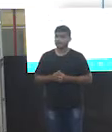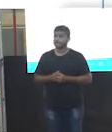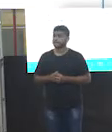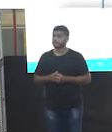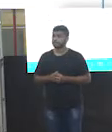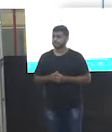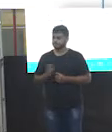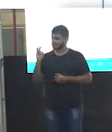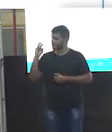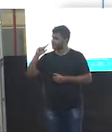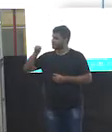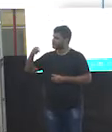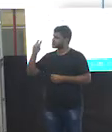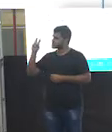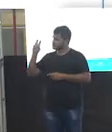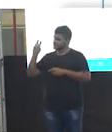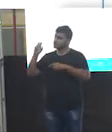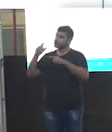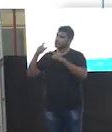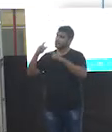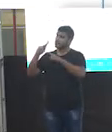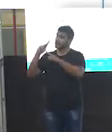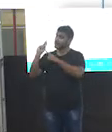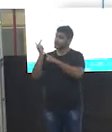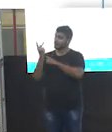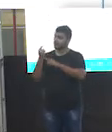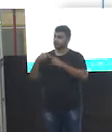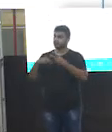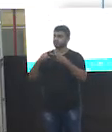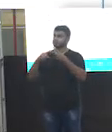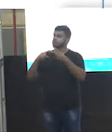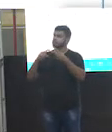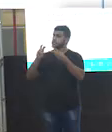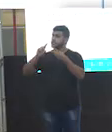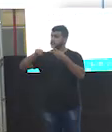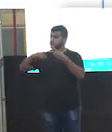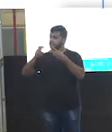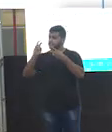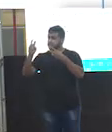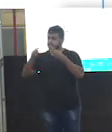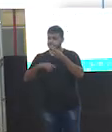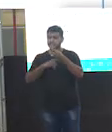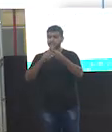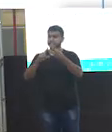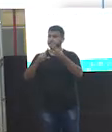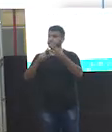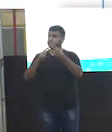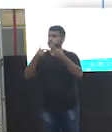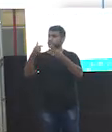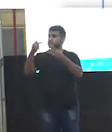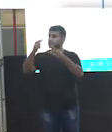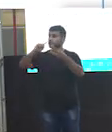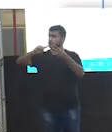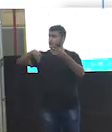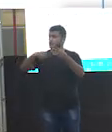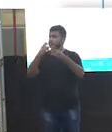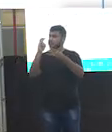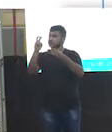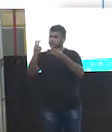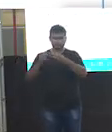estava 5,5. Passei da primeira, 5,5. Passei da segunda,